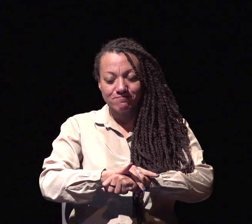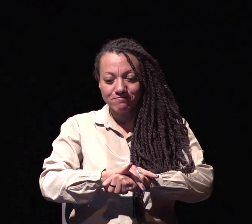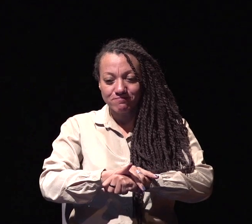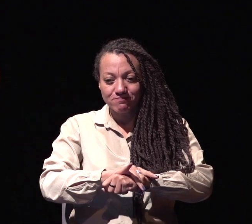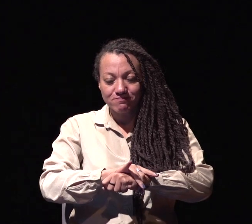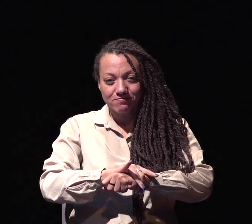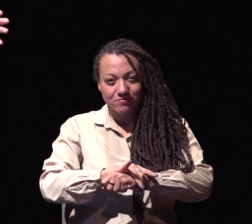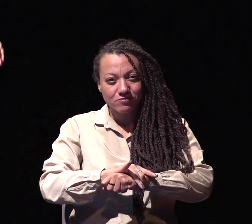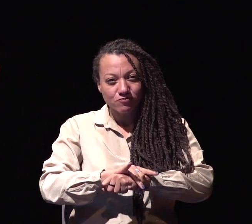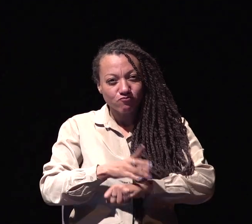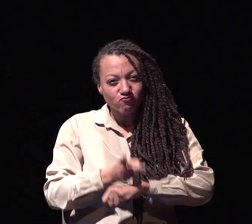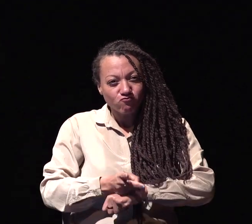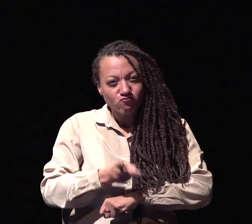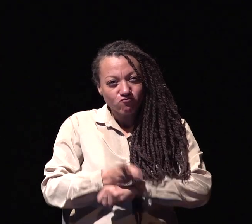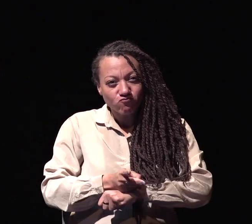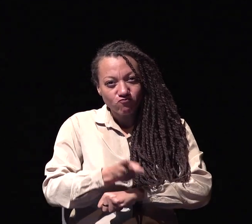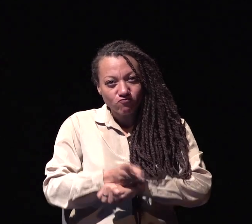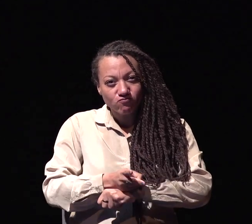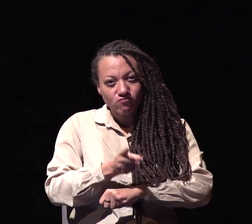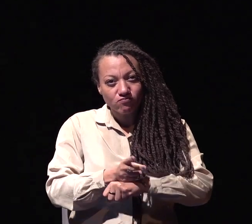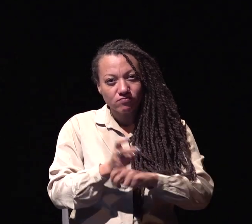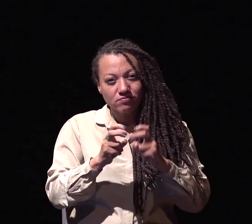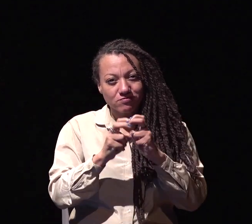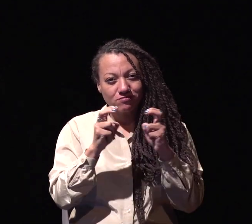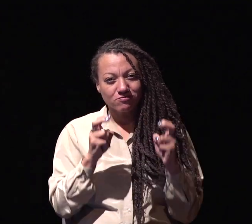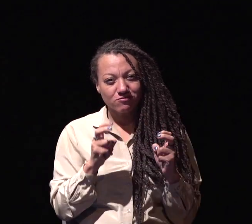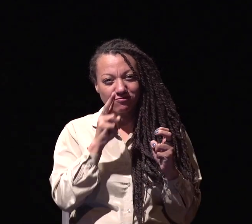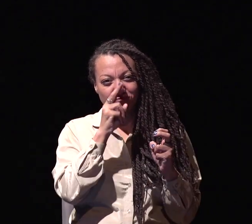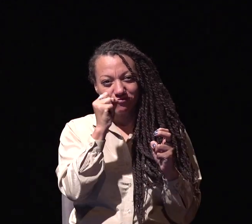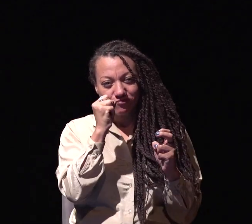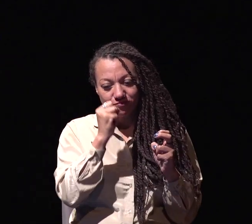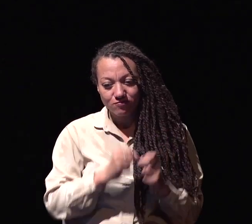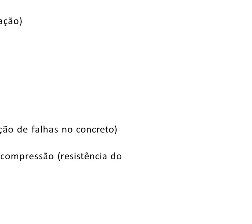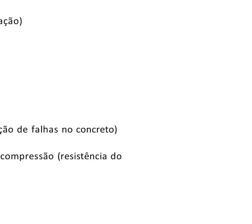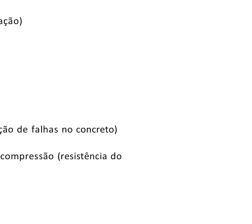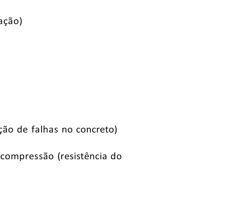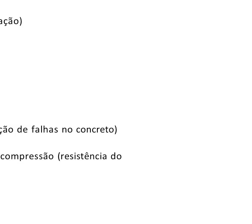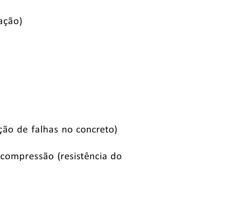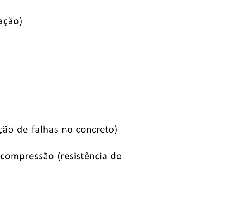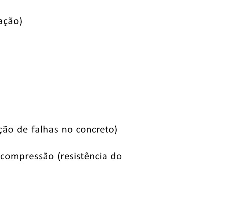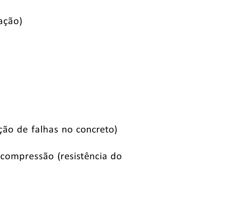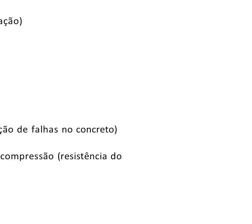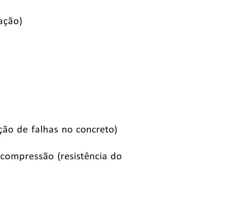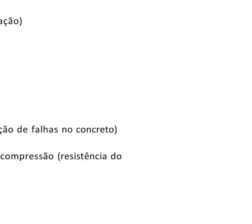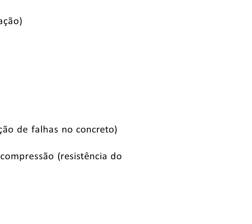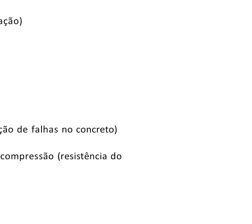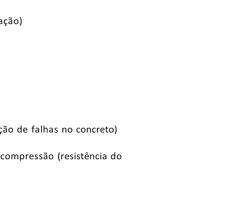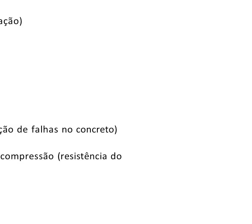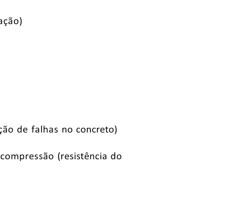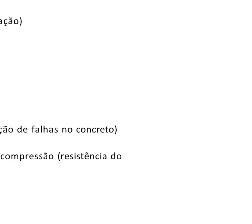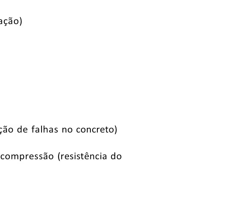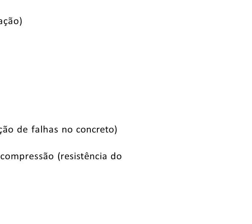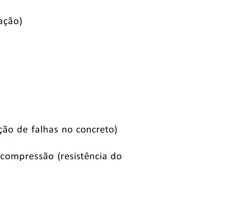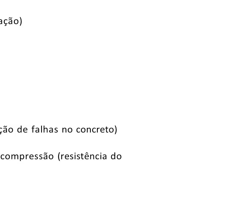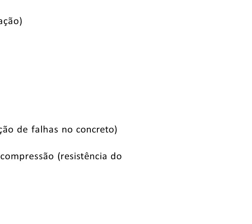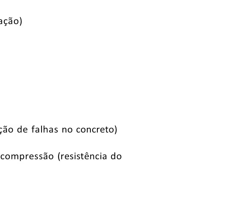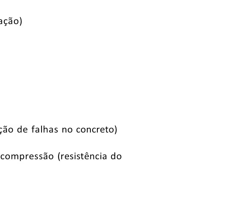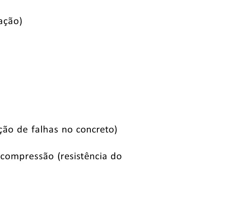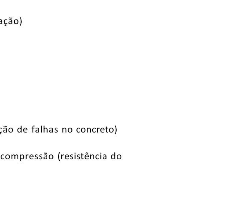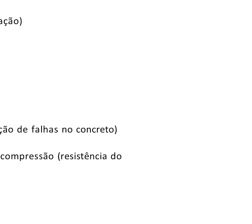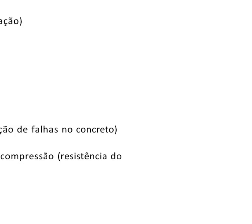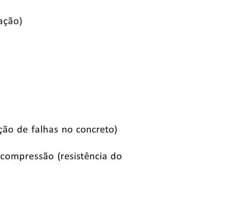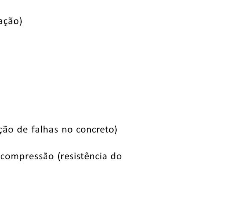estabilidade e a estrutura desse prédio. então, alguns dos testes que foram feitos, tira um pedaço